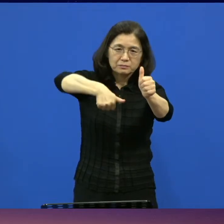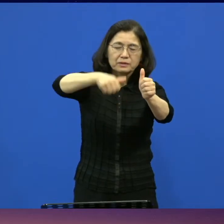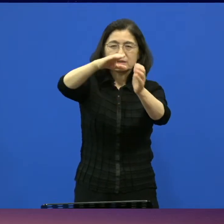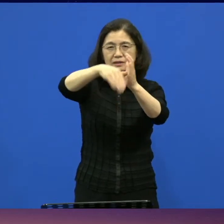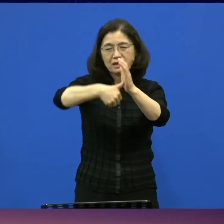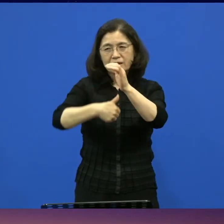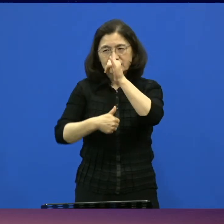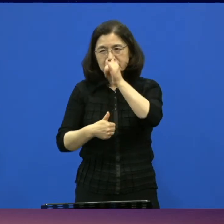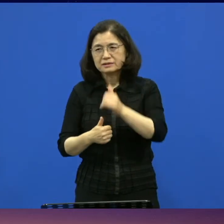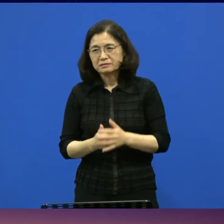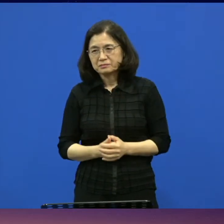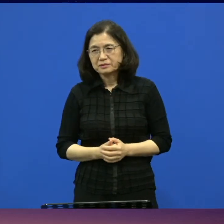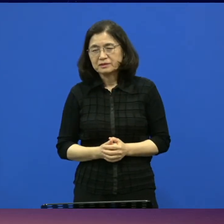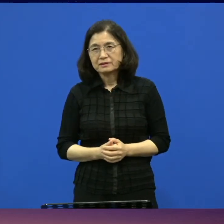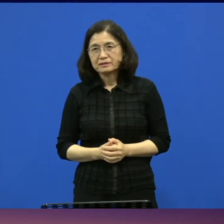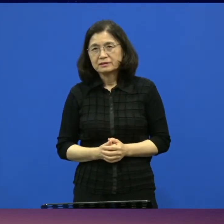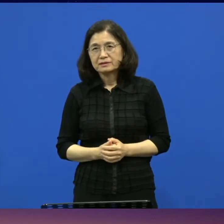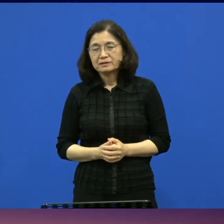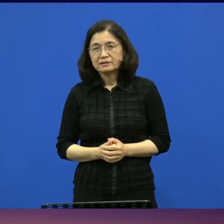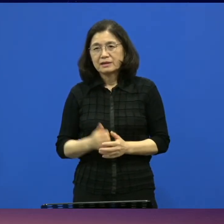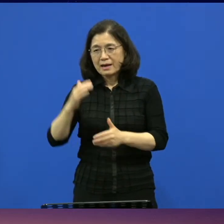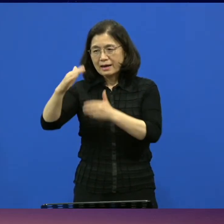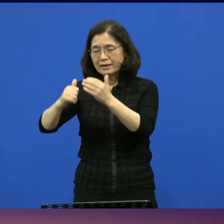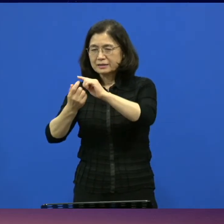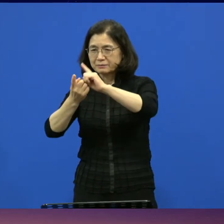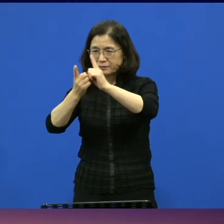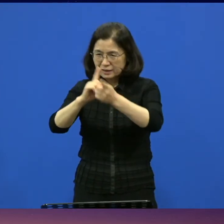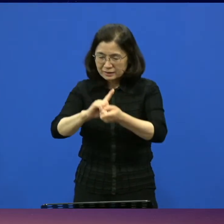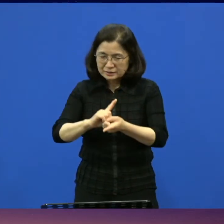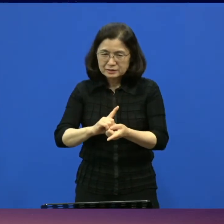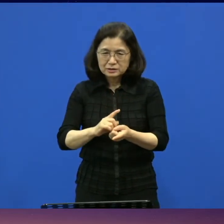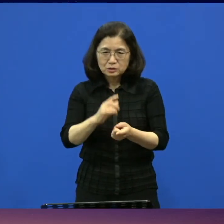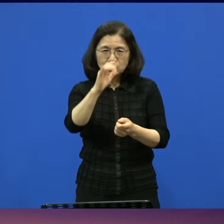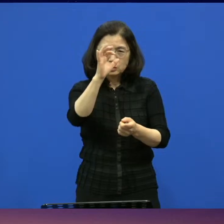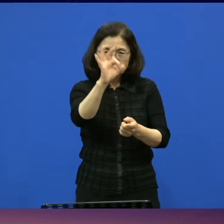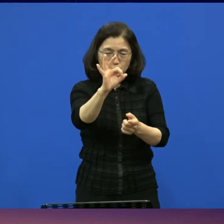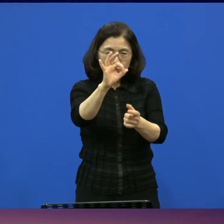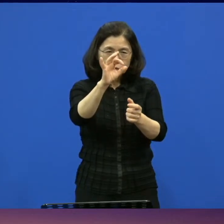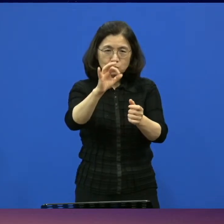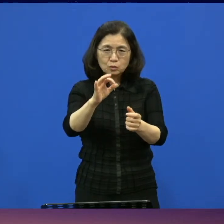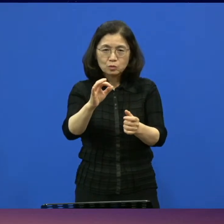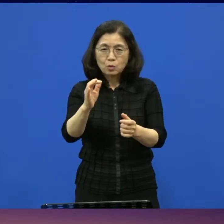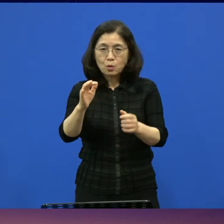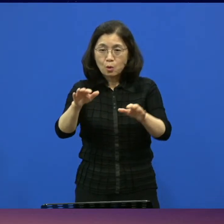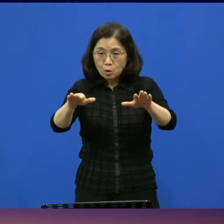하나님과 다른 것을 대체물로 바꾸는. 여러분, 오늘날 우상은 뭘까요,